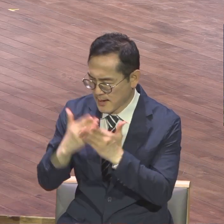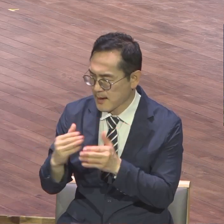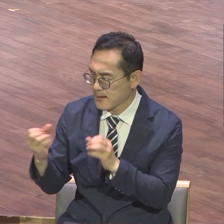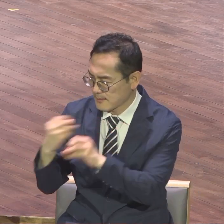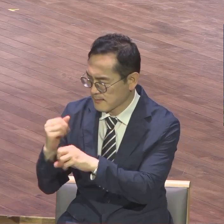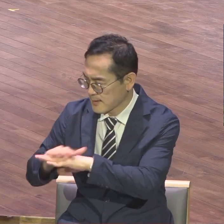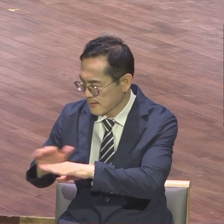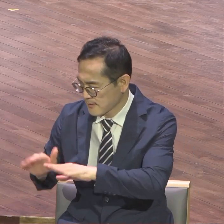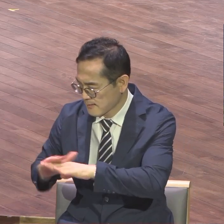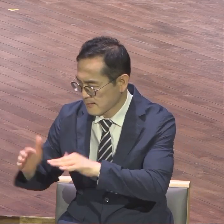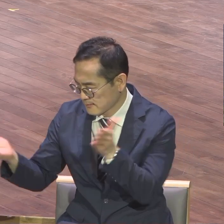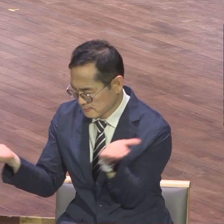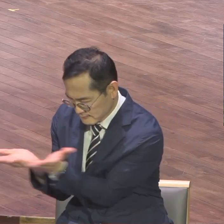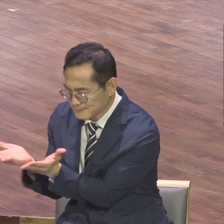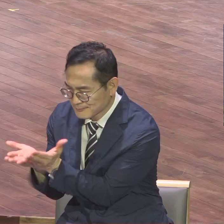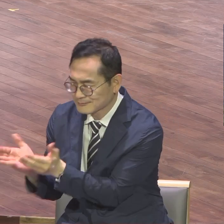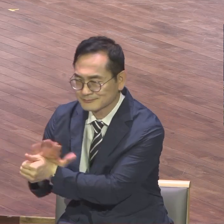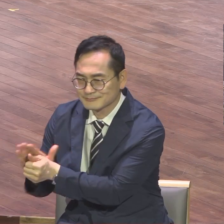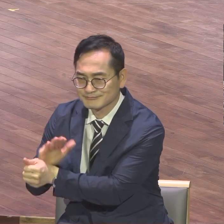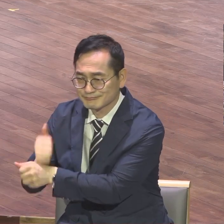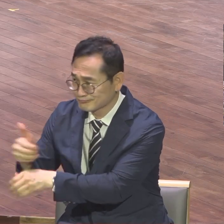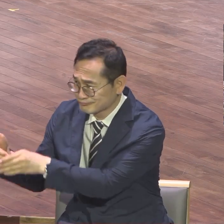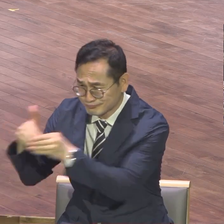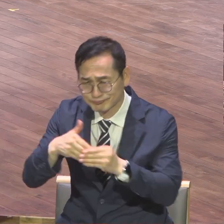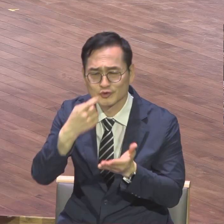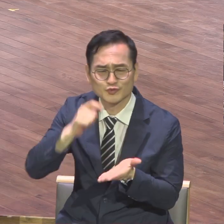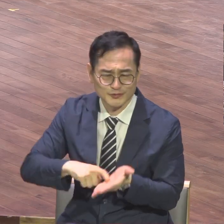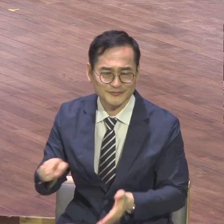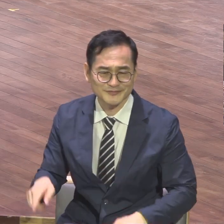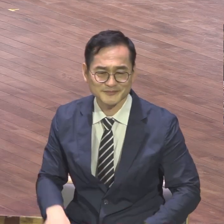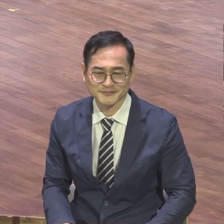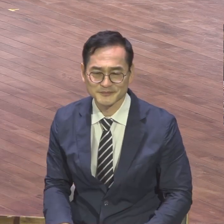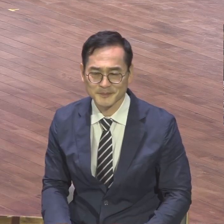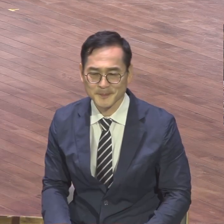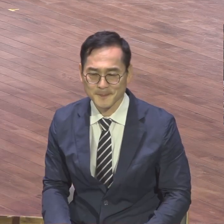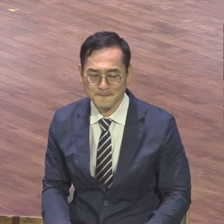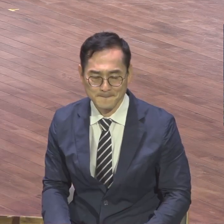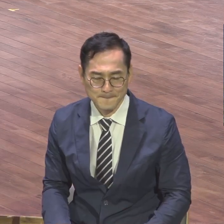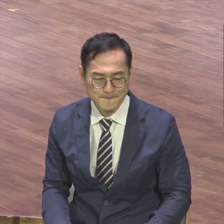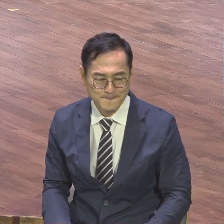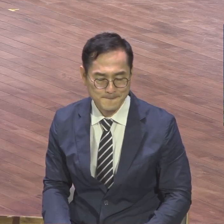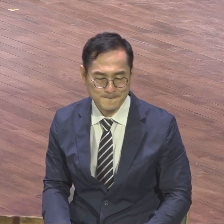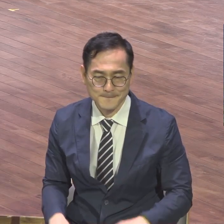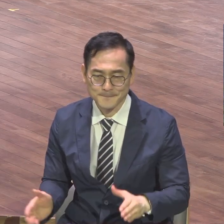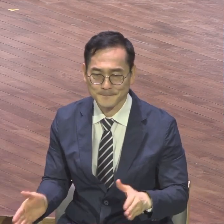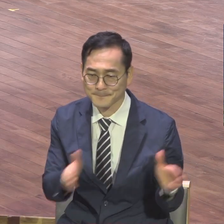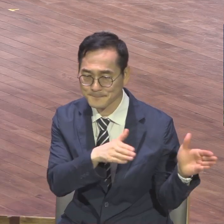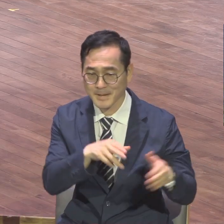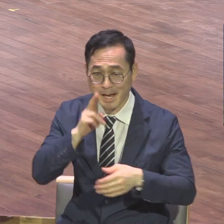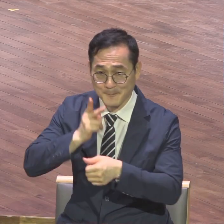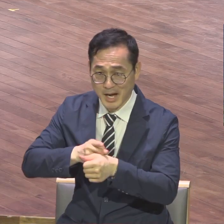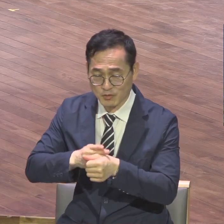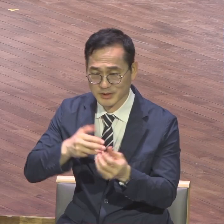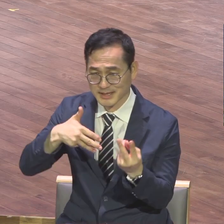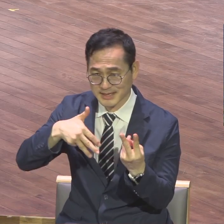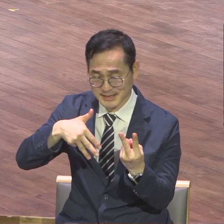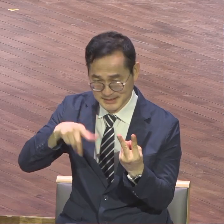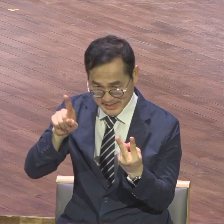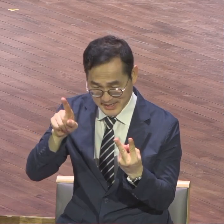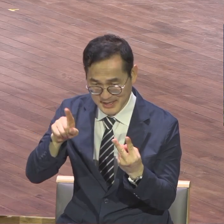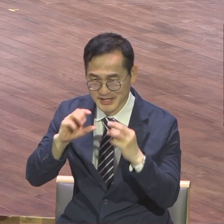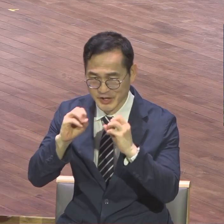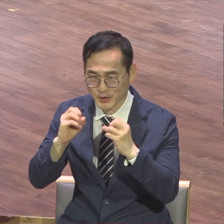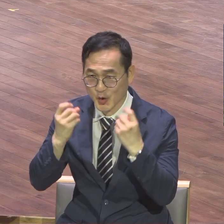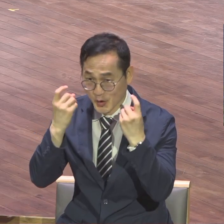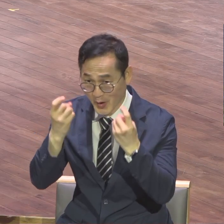기도하시고 양용하시기를 점으로 축복합니다. 결론입니다. 바울의 제2차 선교 여행을